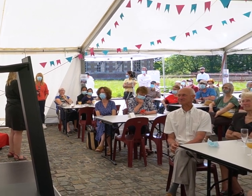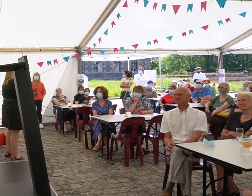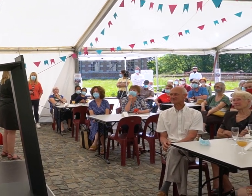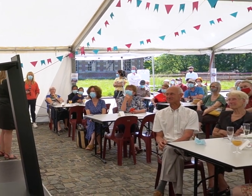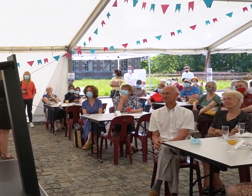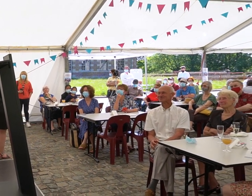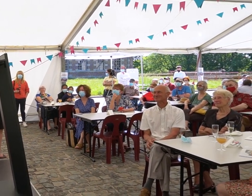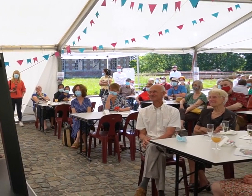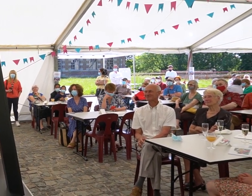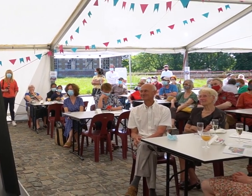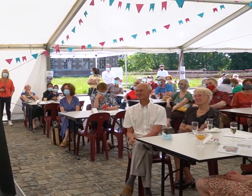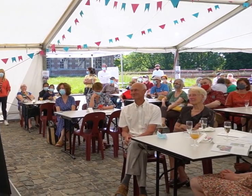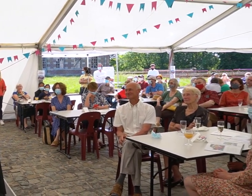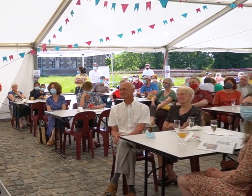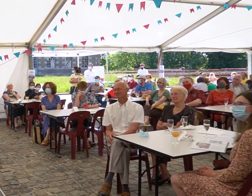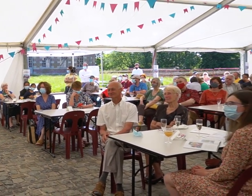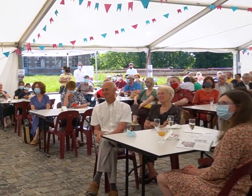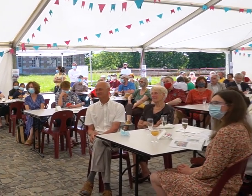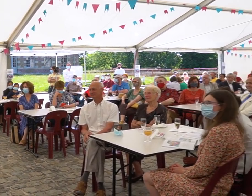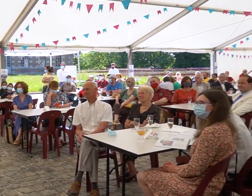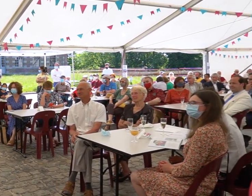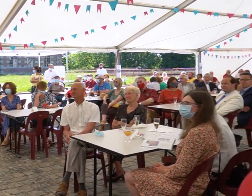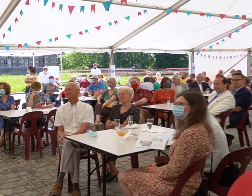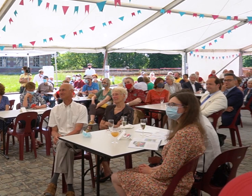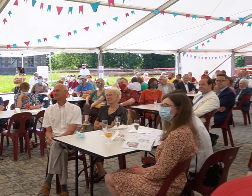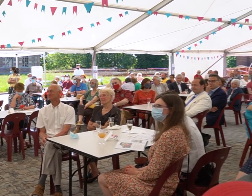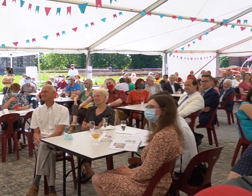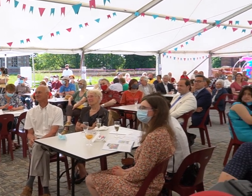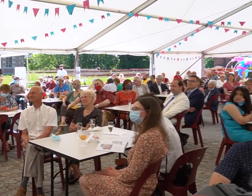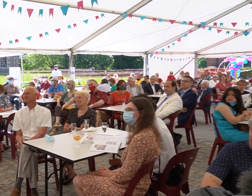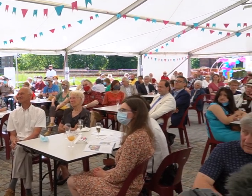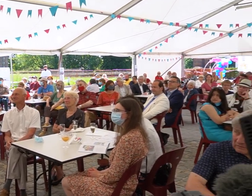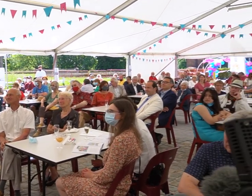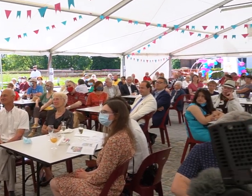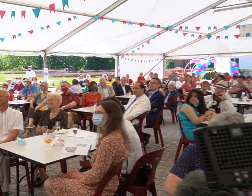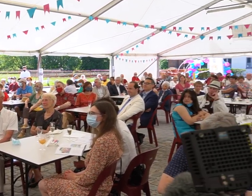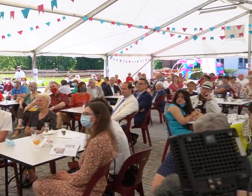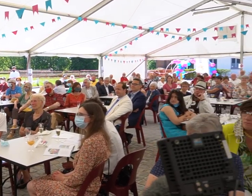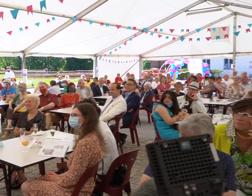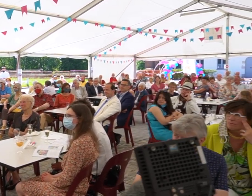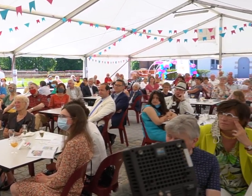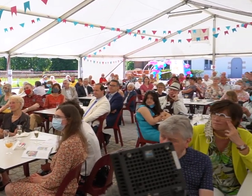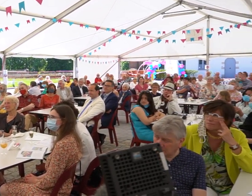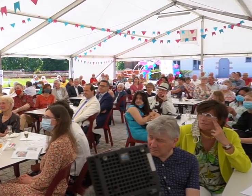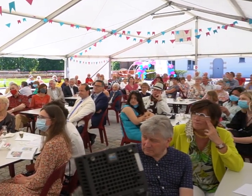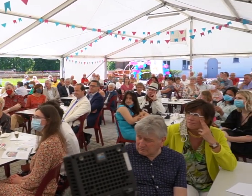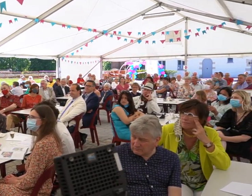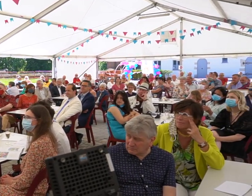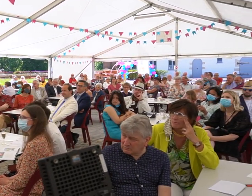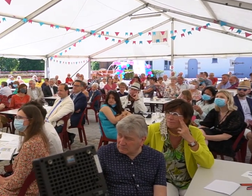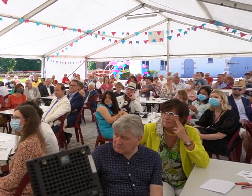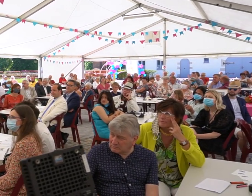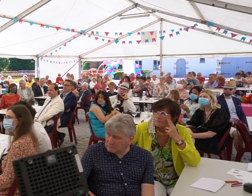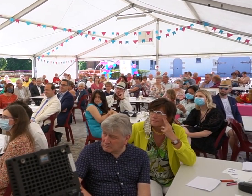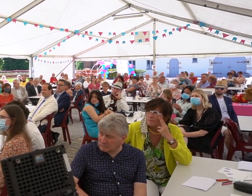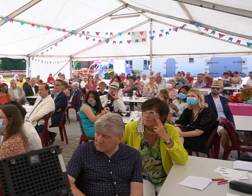allé il y a 2 ans, 2 ans et demi dans votre maison du côté de Froyenne, en me disant je vais retomber sur ceux des gens qui